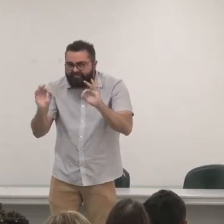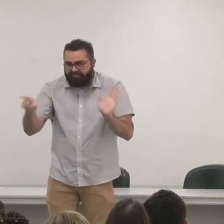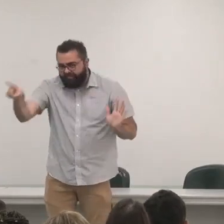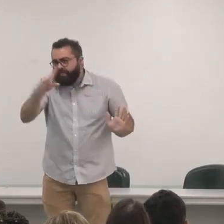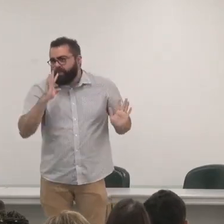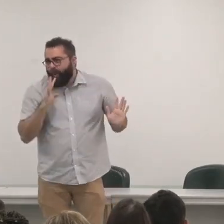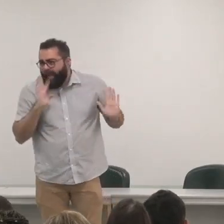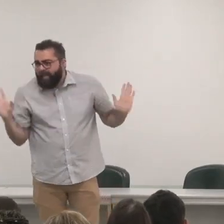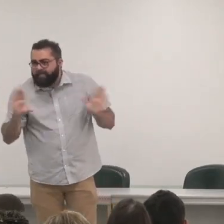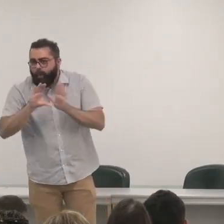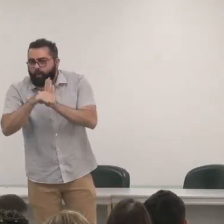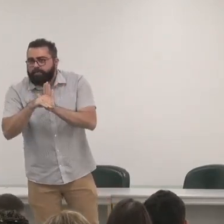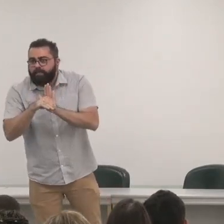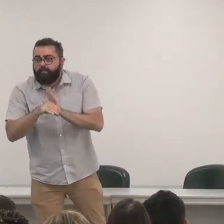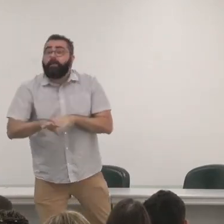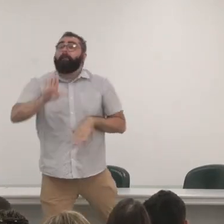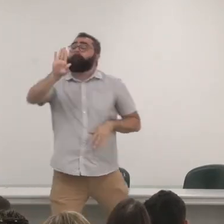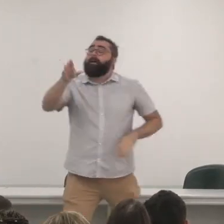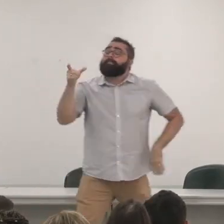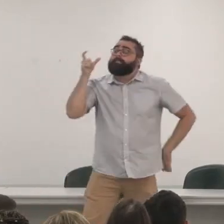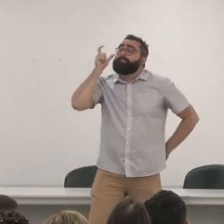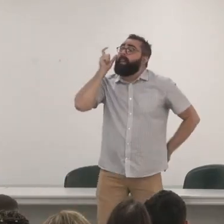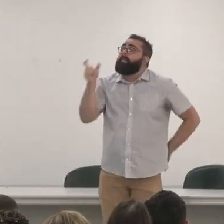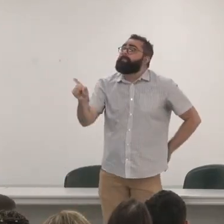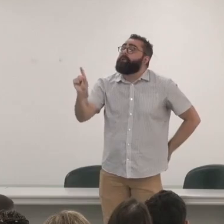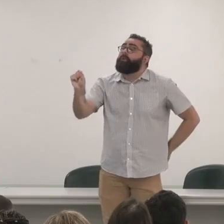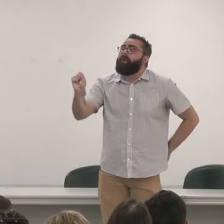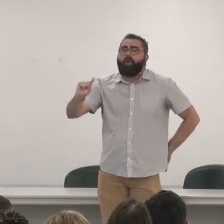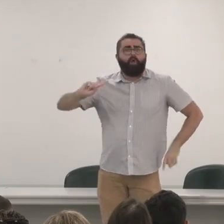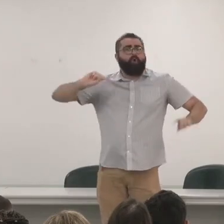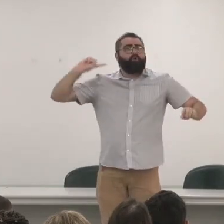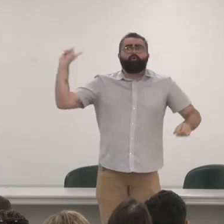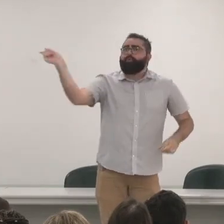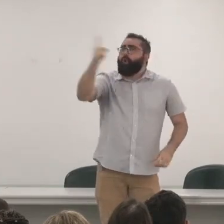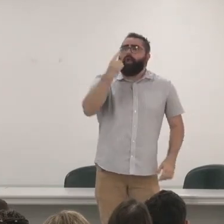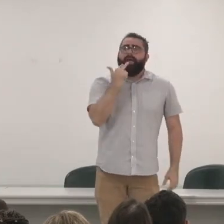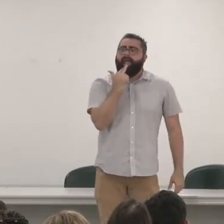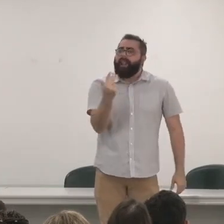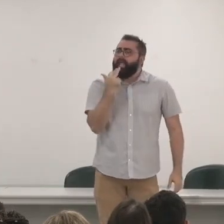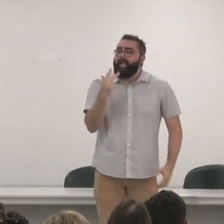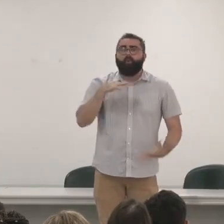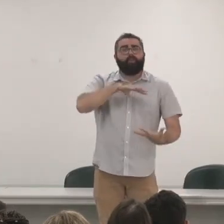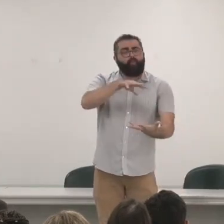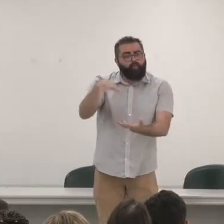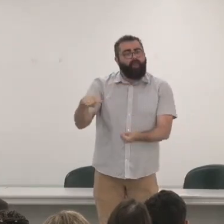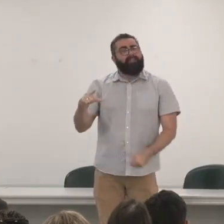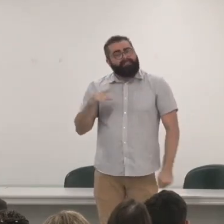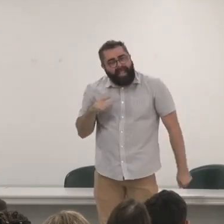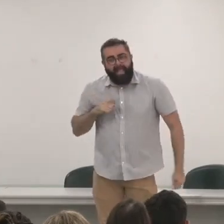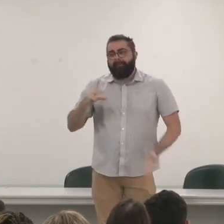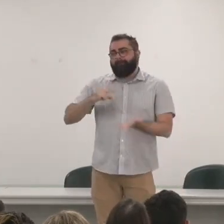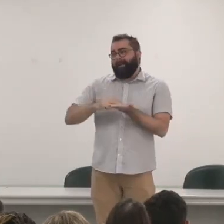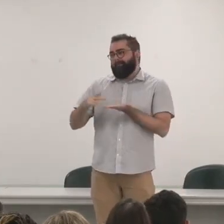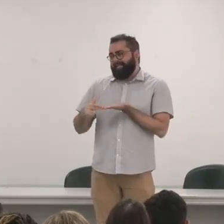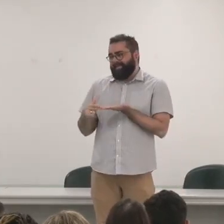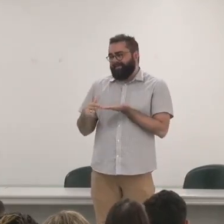né? Vocês já sabem disso, sabem do conceito de pares mínimos, mas o que é interessante é que todas as